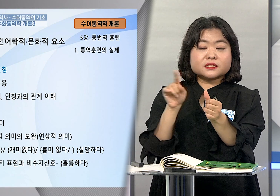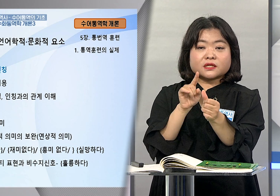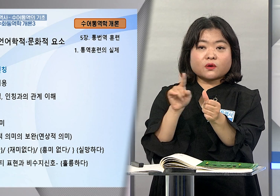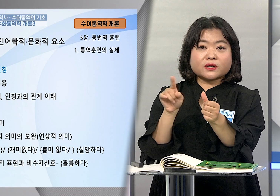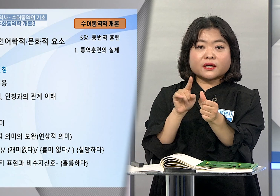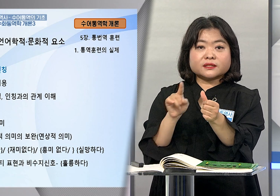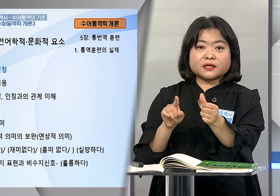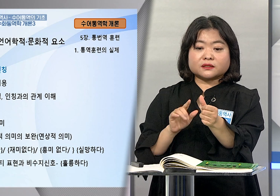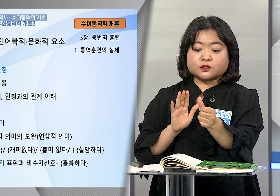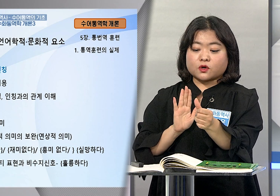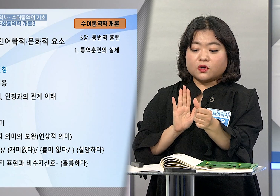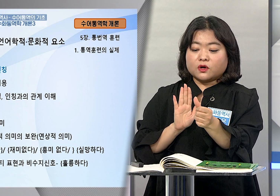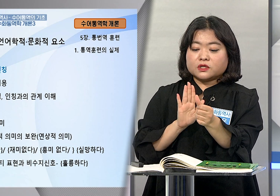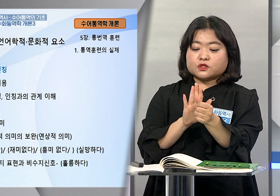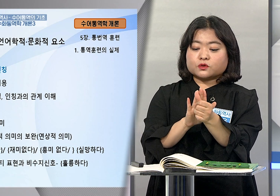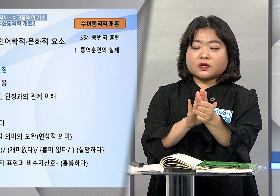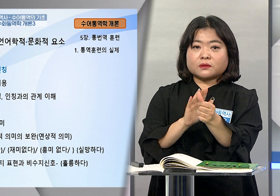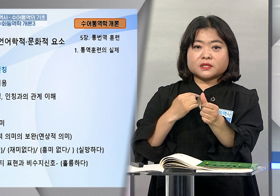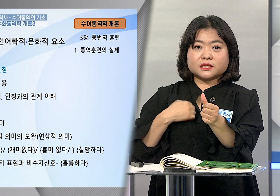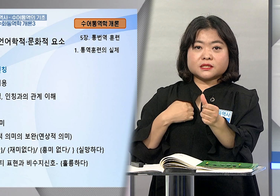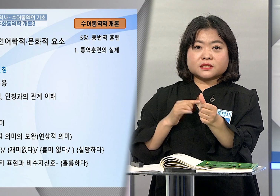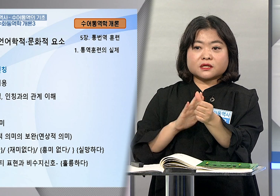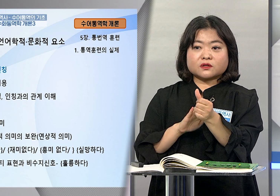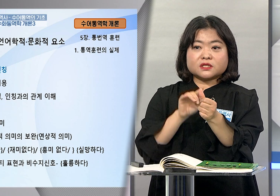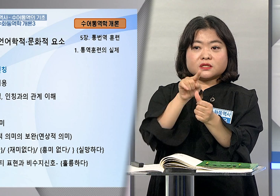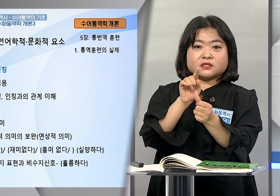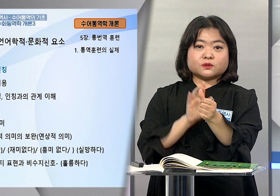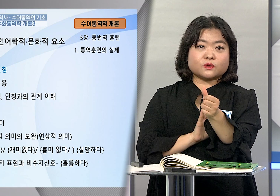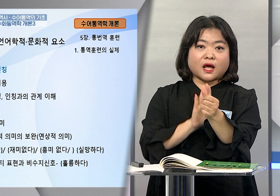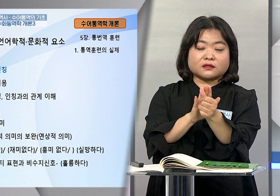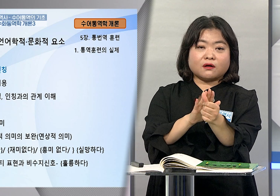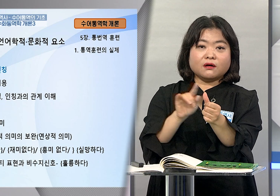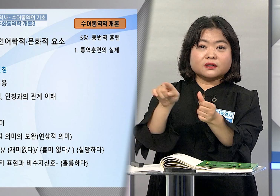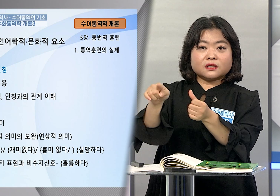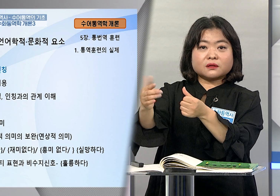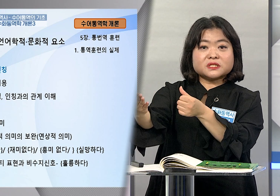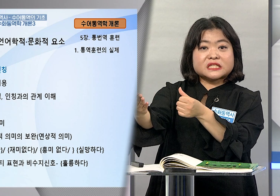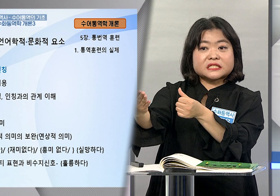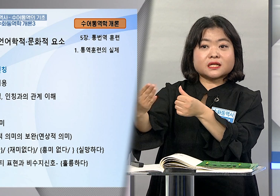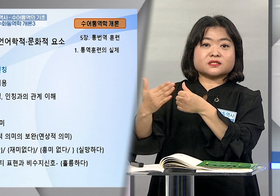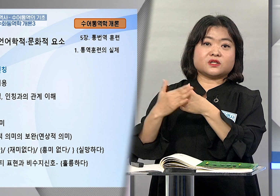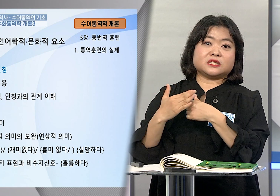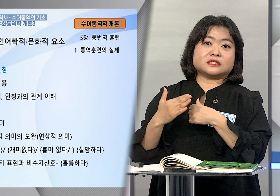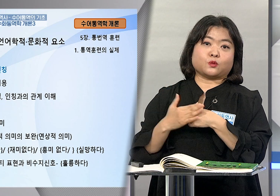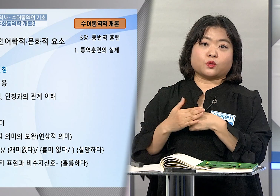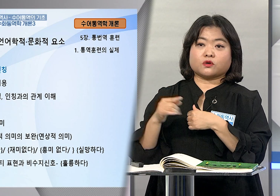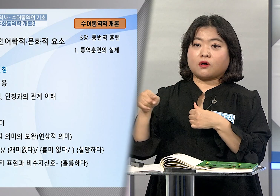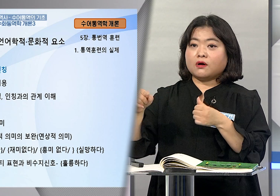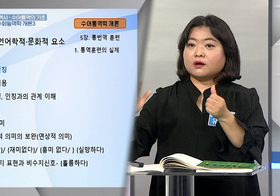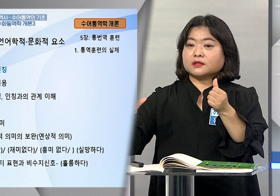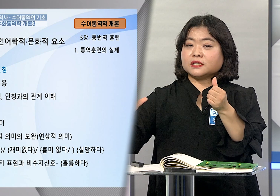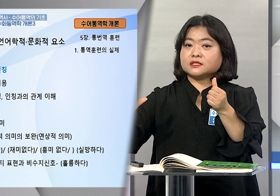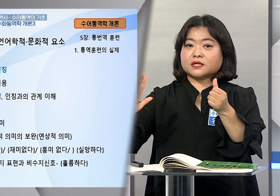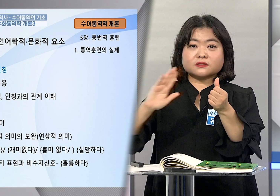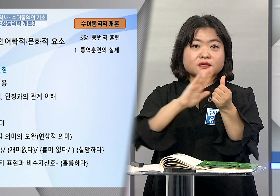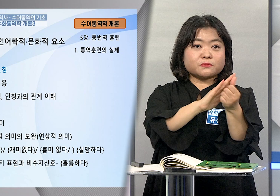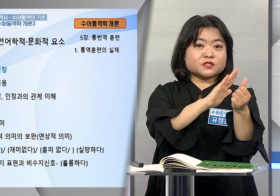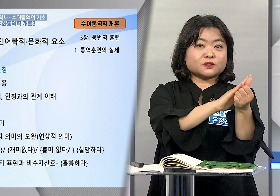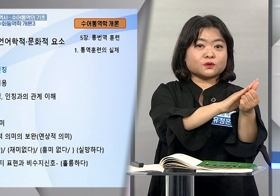인칭의 관계가 이해가 되죠. 이쪽으로 나가면 1인칭에서 2인칭으로 가는 거, 이렇게 하면 2인칭에서 1인칭 오는 거, 2인칭에서 3인칭으로 가는